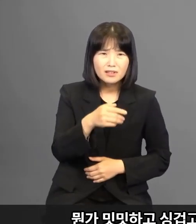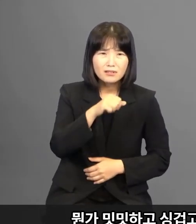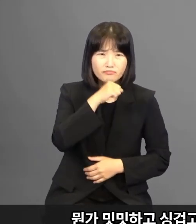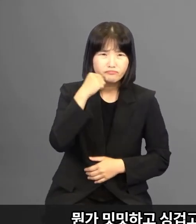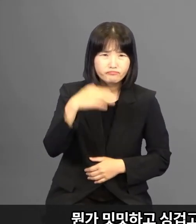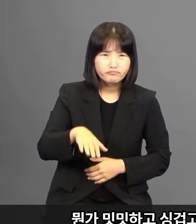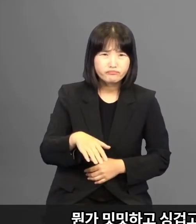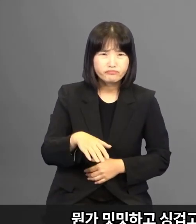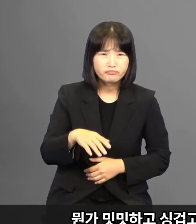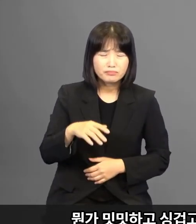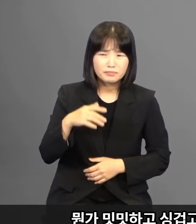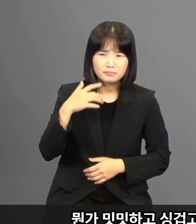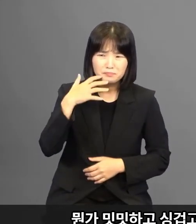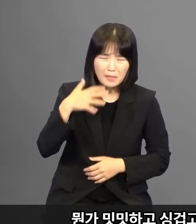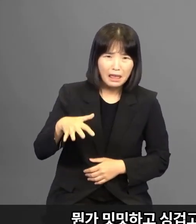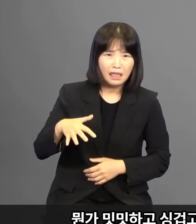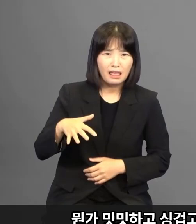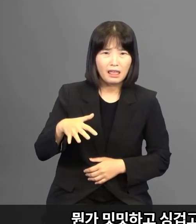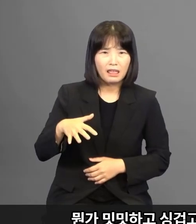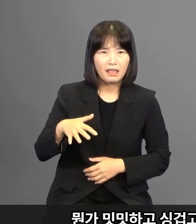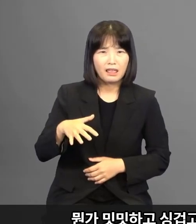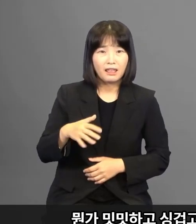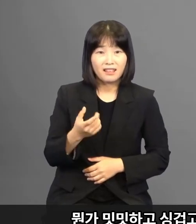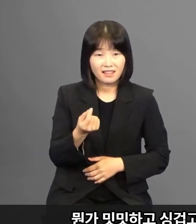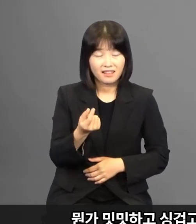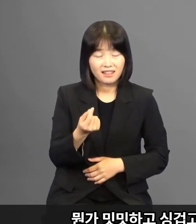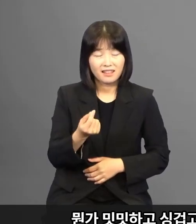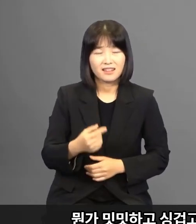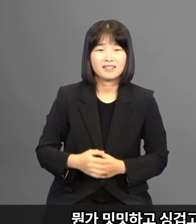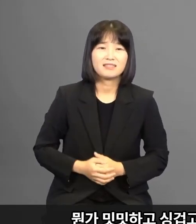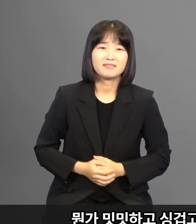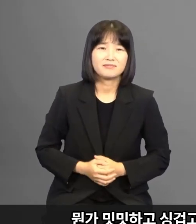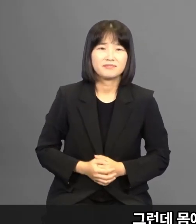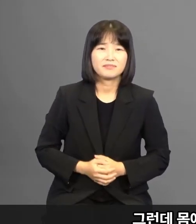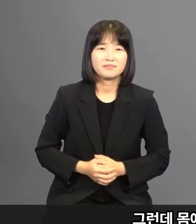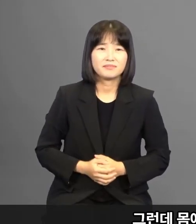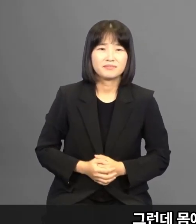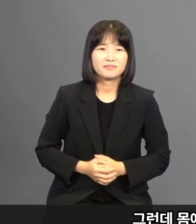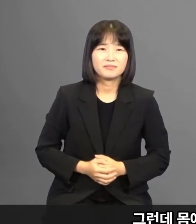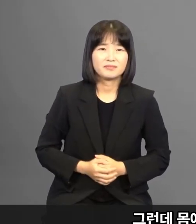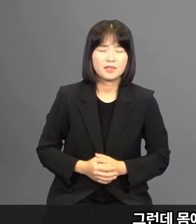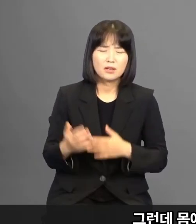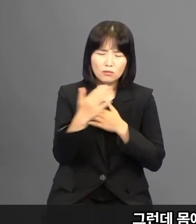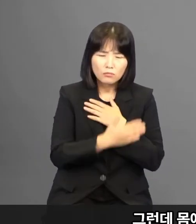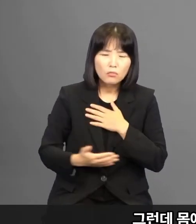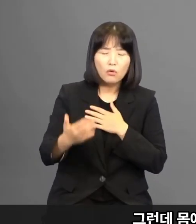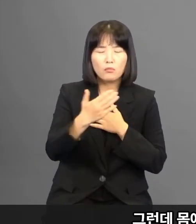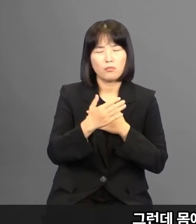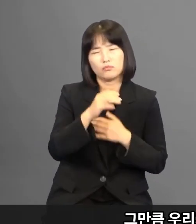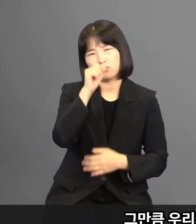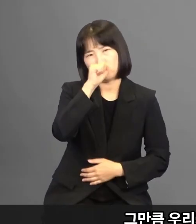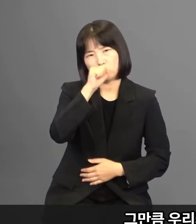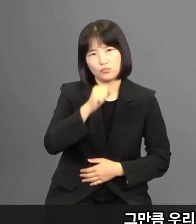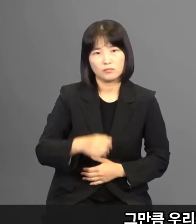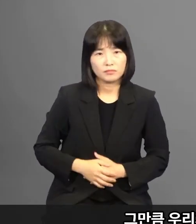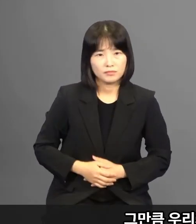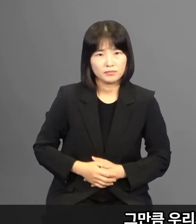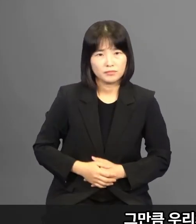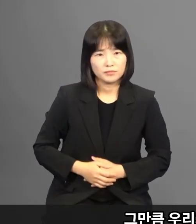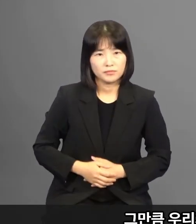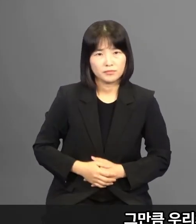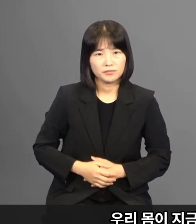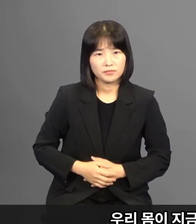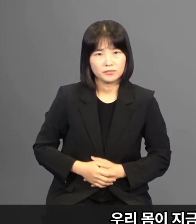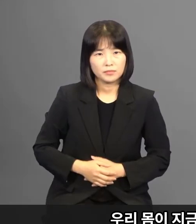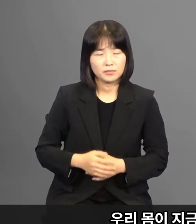뭔가 밋밋하고 싱겁고 이걸 왜 먹나 싶고 좀 고통스럽죠. 그런데 몸에는 사실은 좋은 거예요. 그만큼 우리가 이거